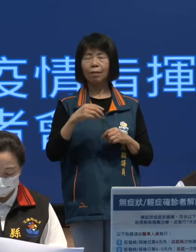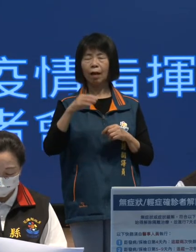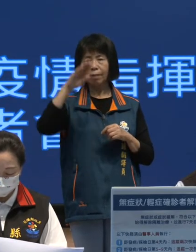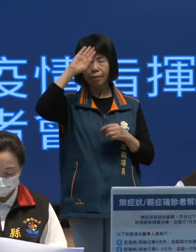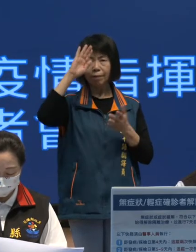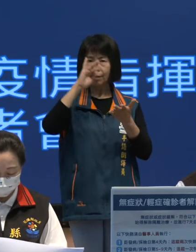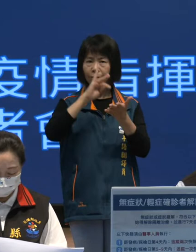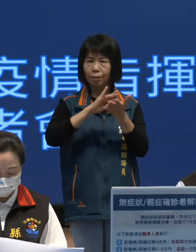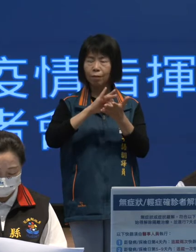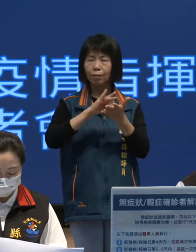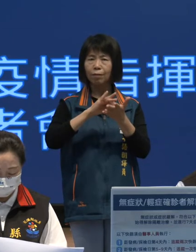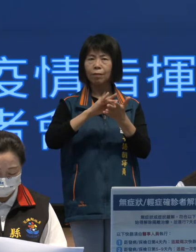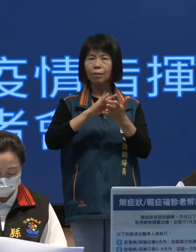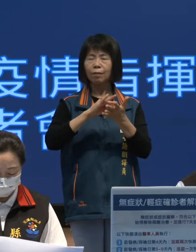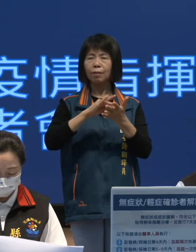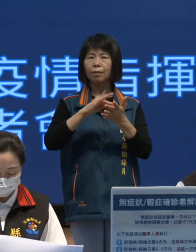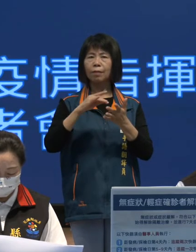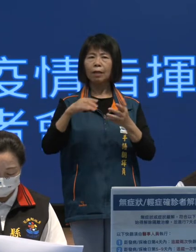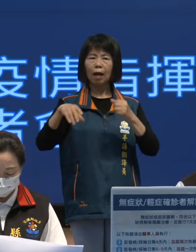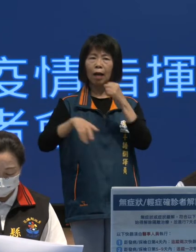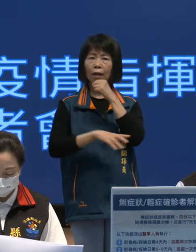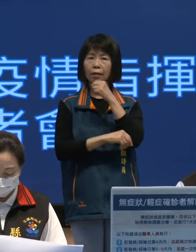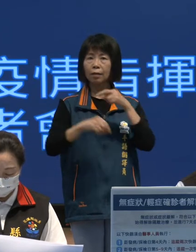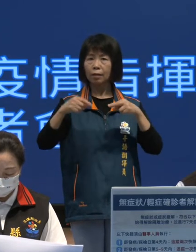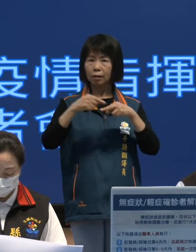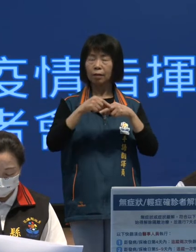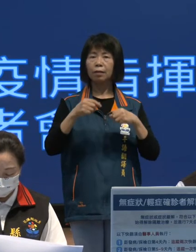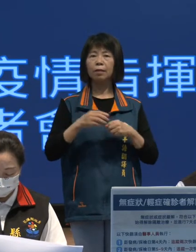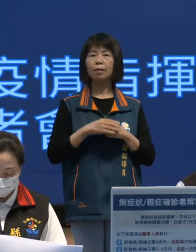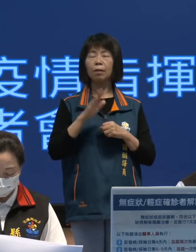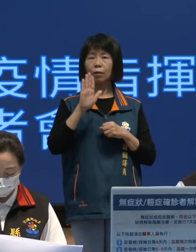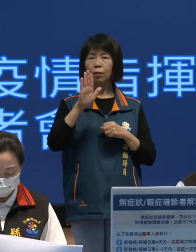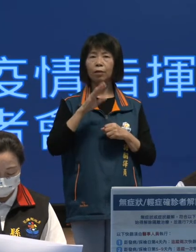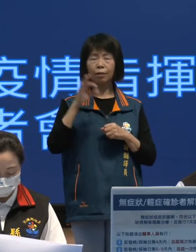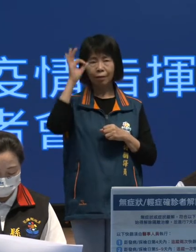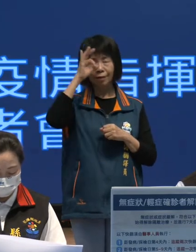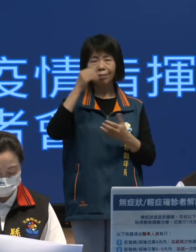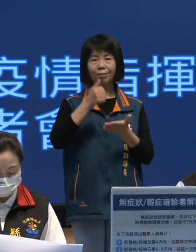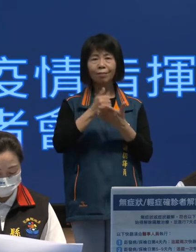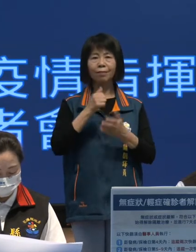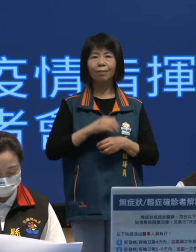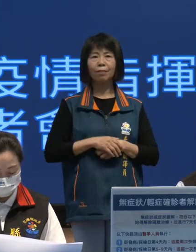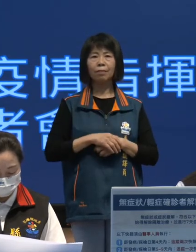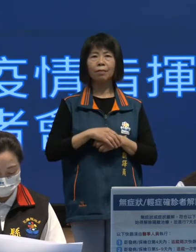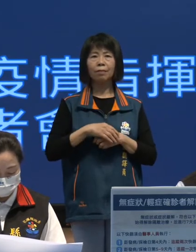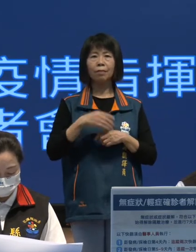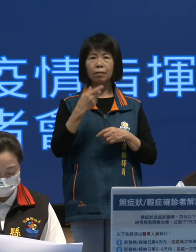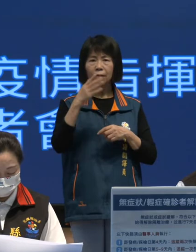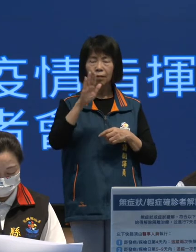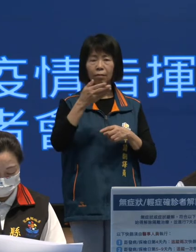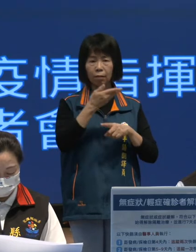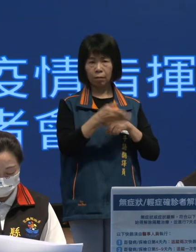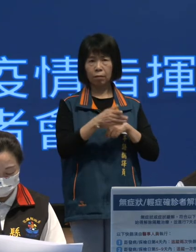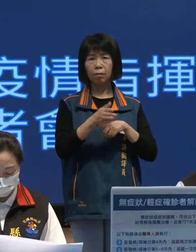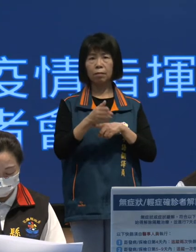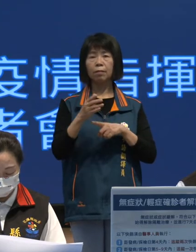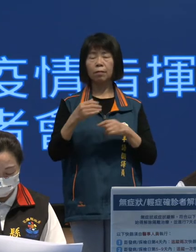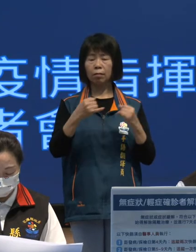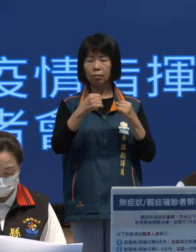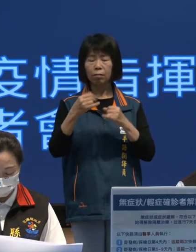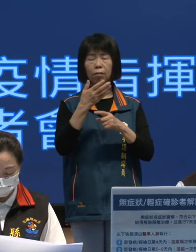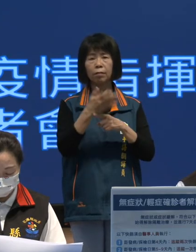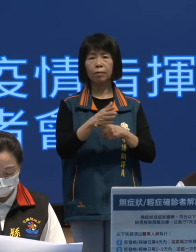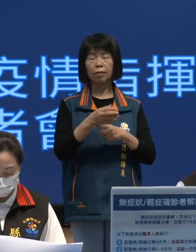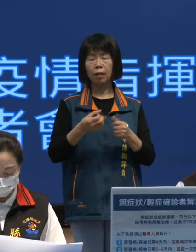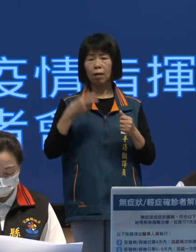毒的那个所谓基因，但是这个基因可能它只是一个死亡的基因，而不具有活